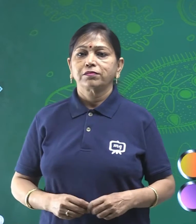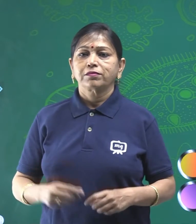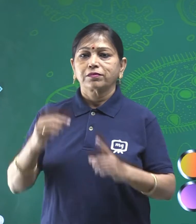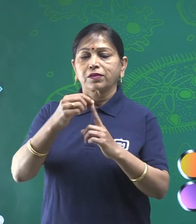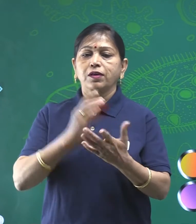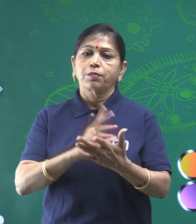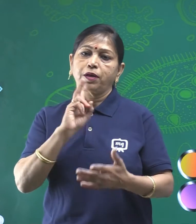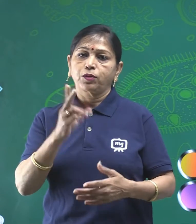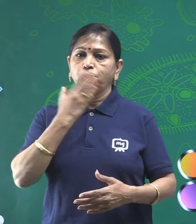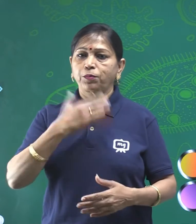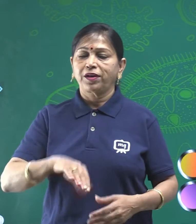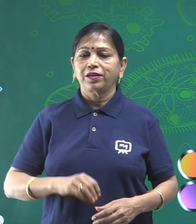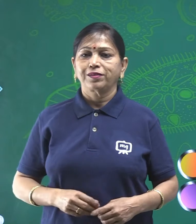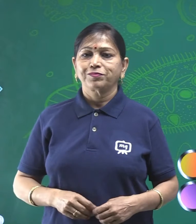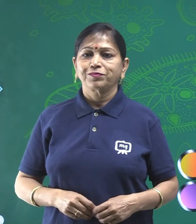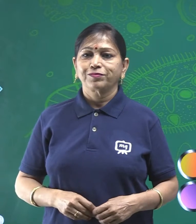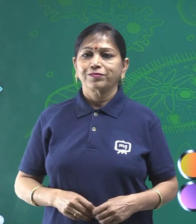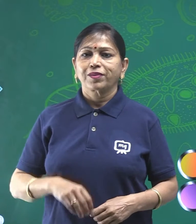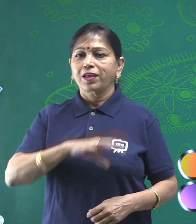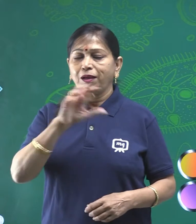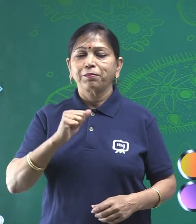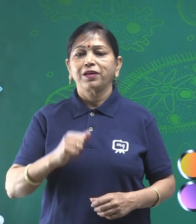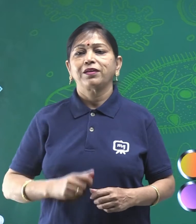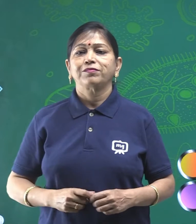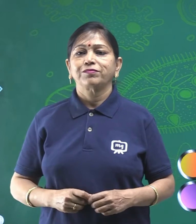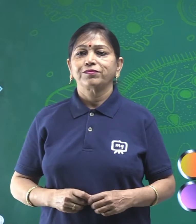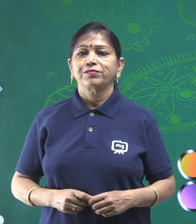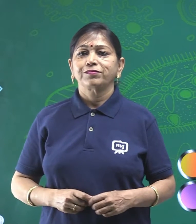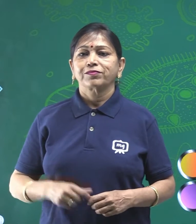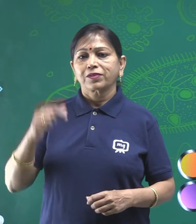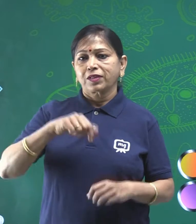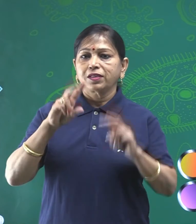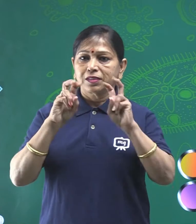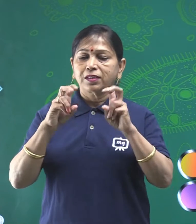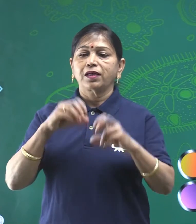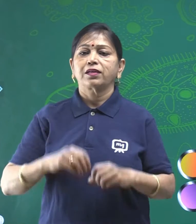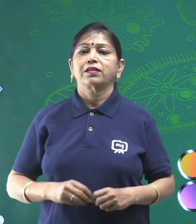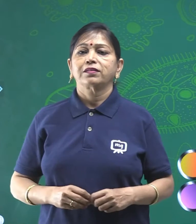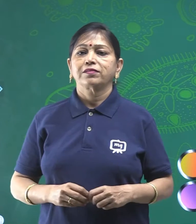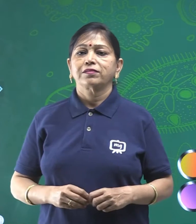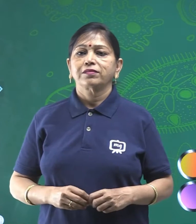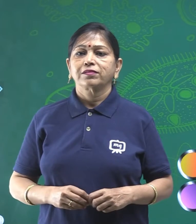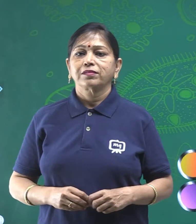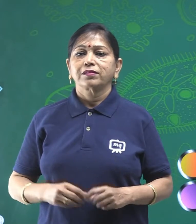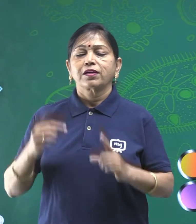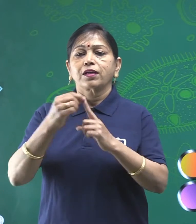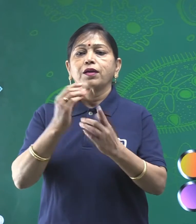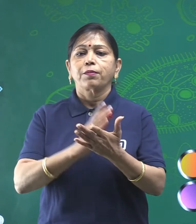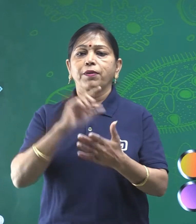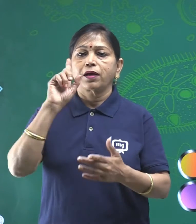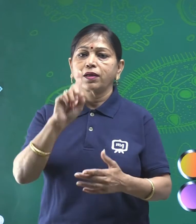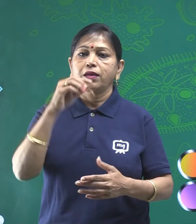भाग 2 पढ़ेंगे। हमने इस अध्याय के भाग 1